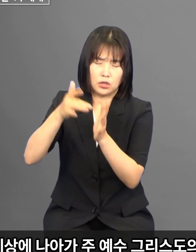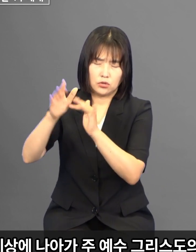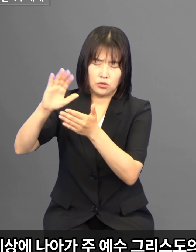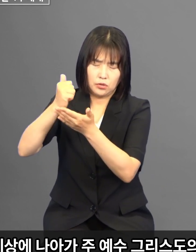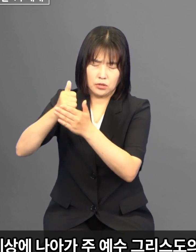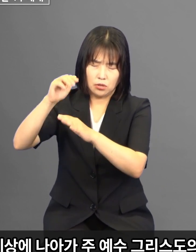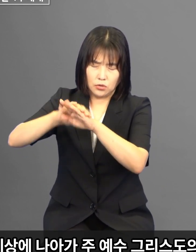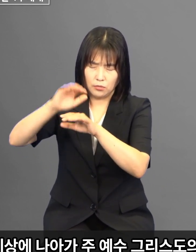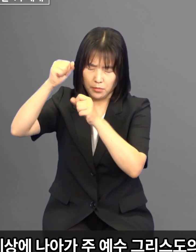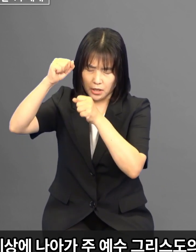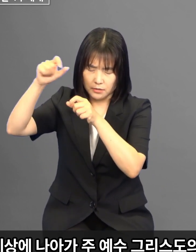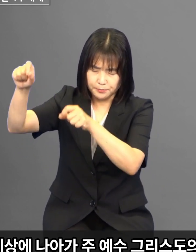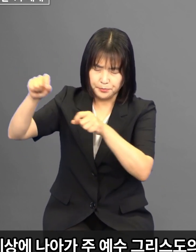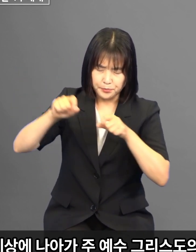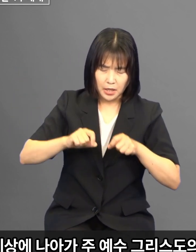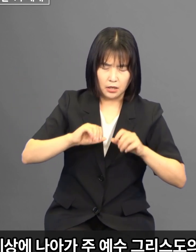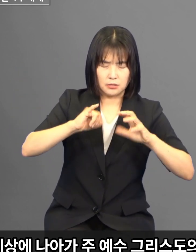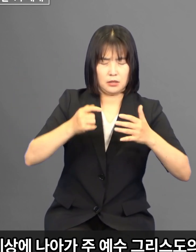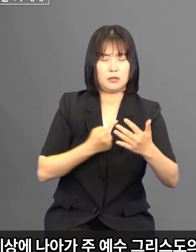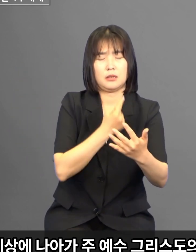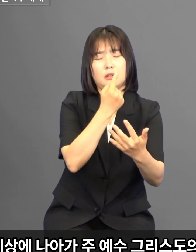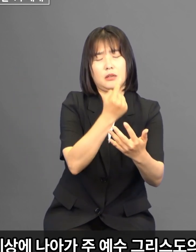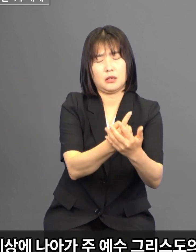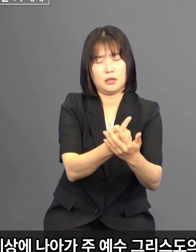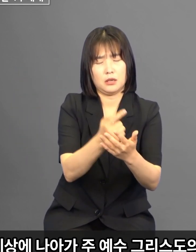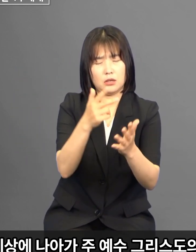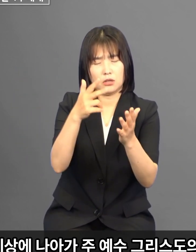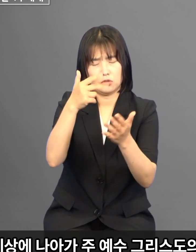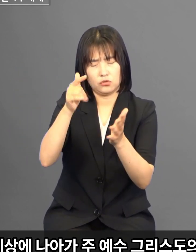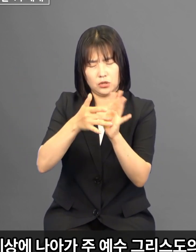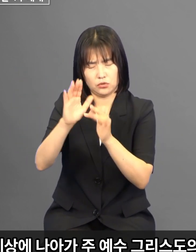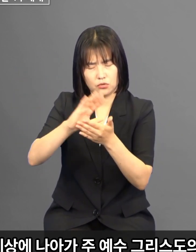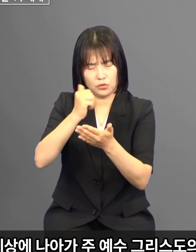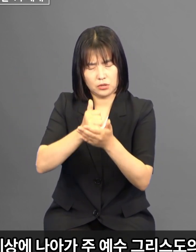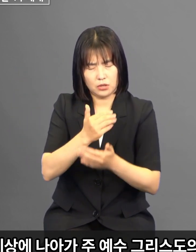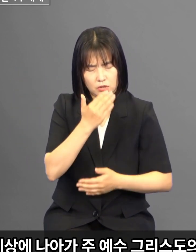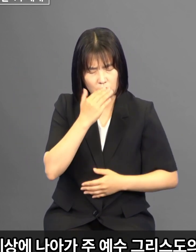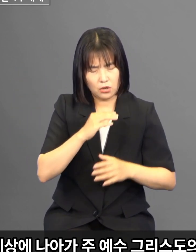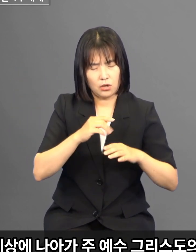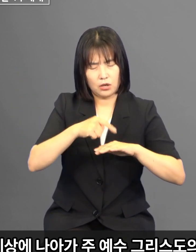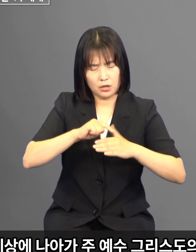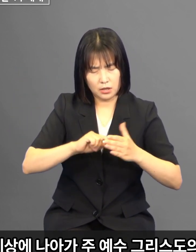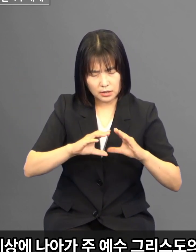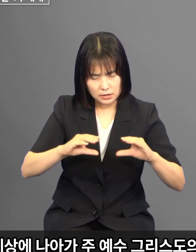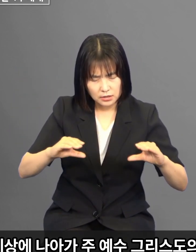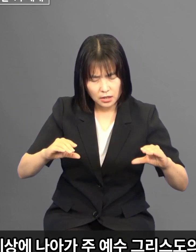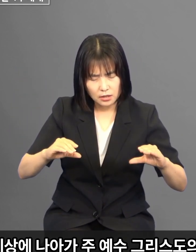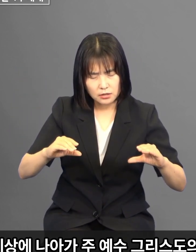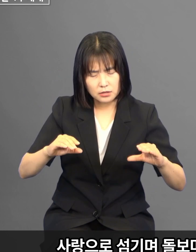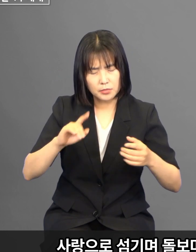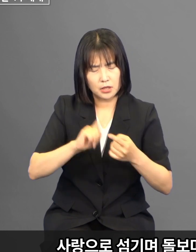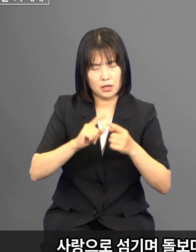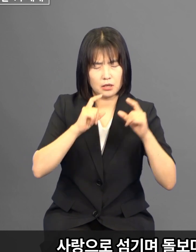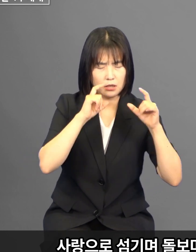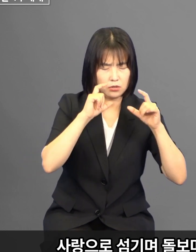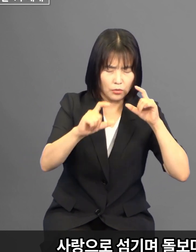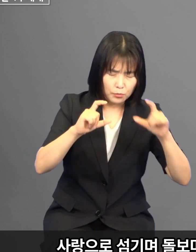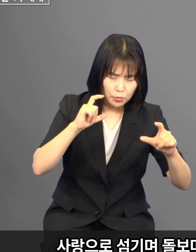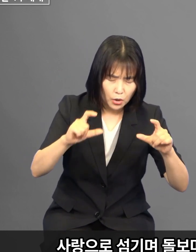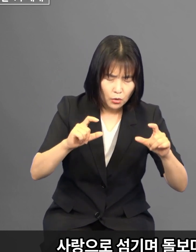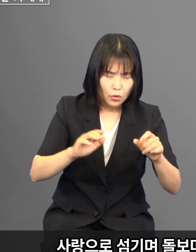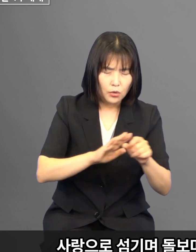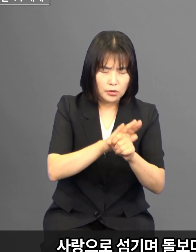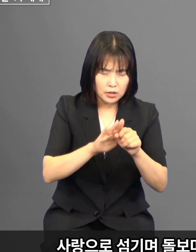세상에 나아가 주 예수 그리스도의 선하심과 인자하심과 그 주되심을 선포하며 사랑으로